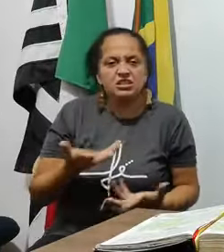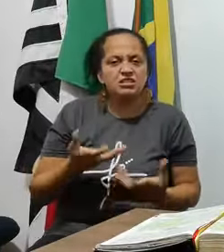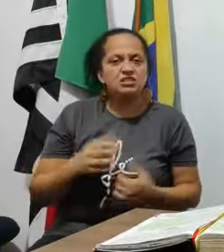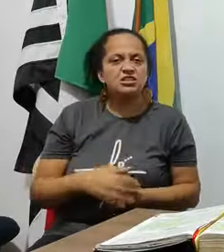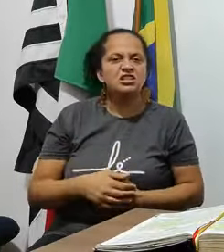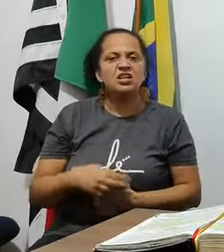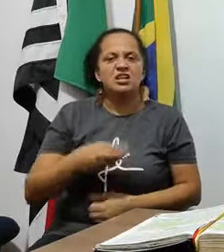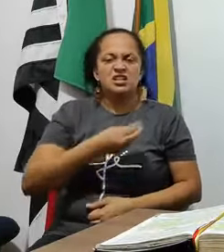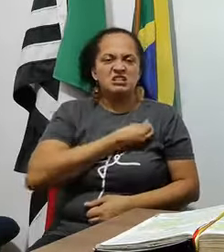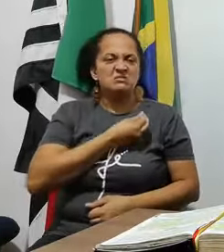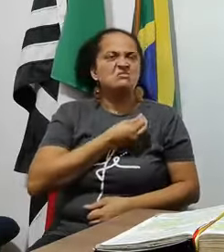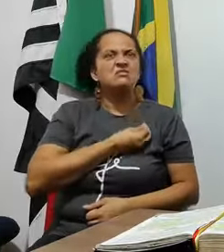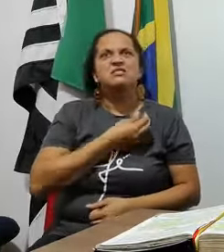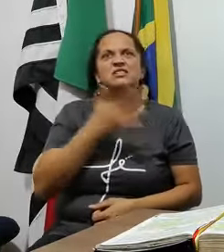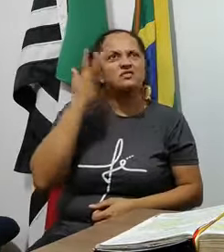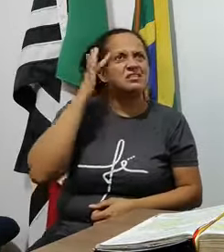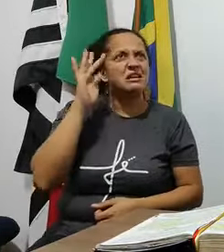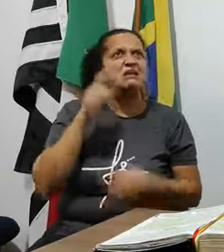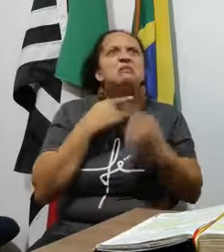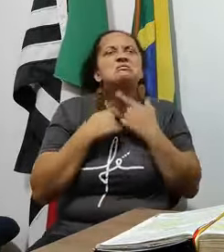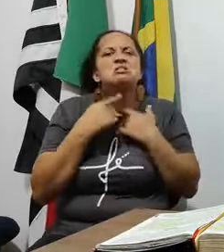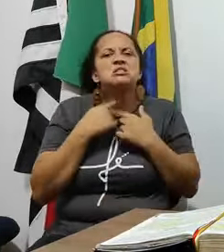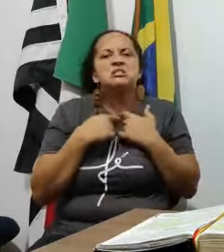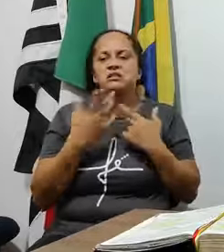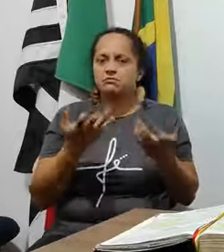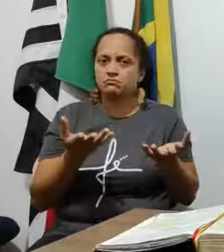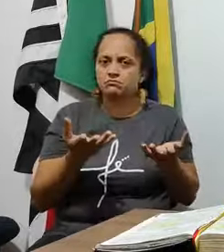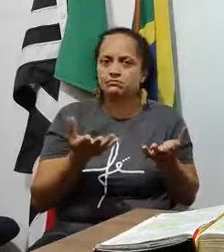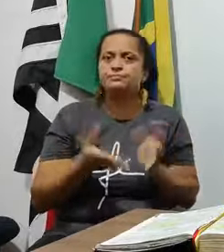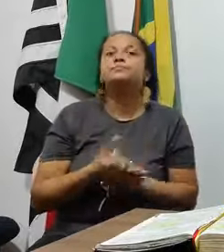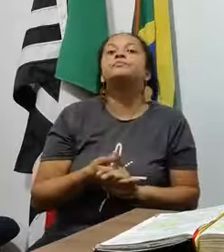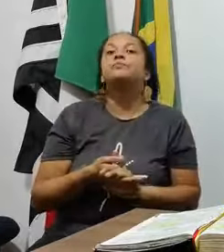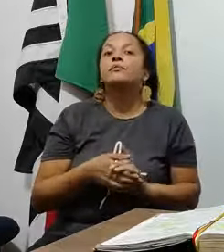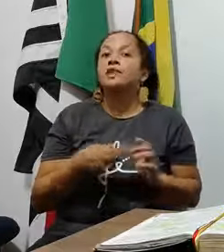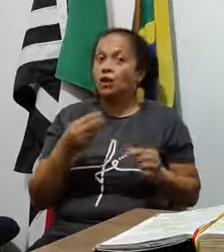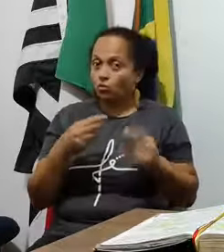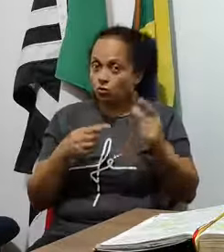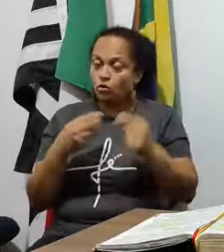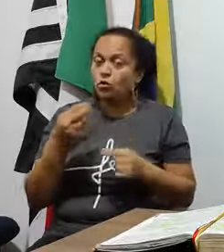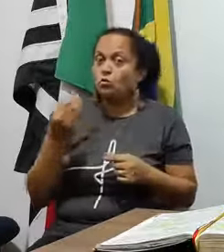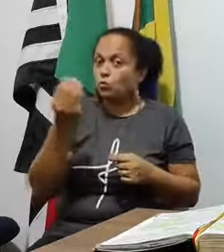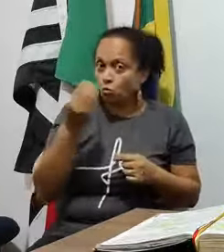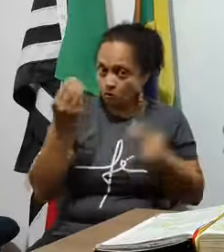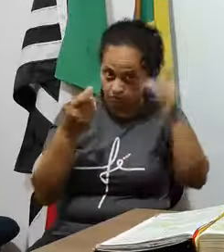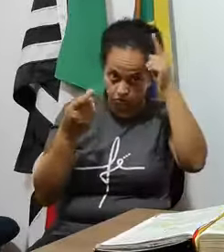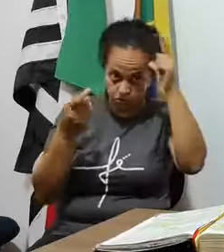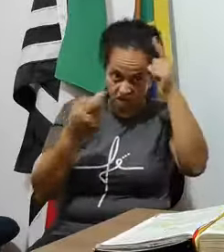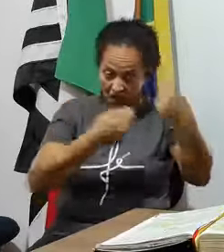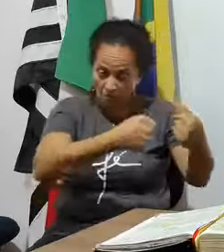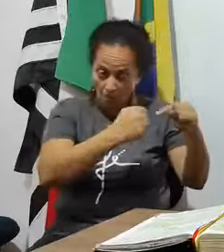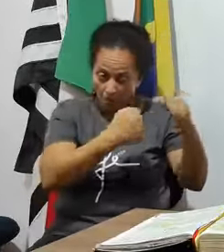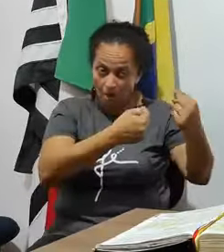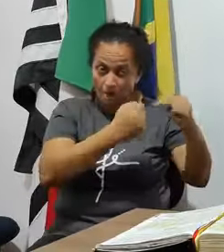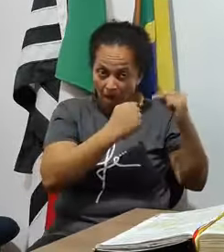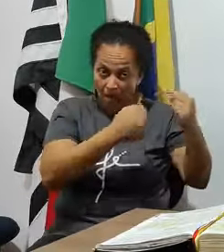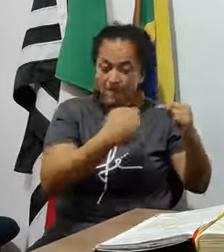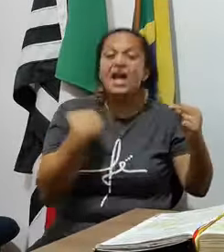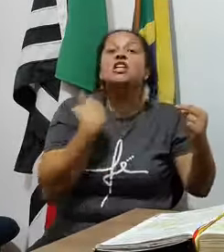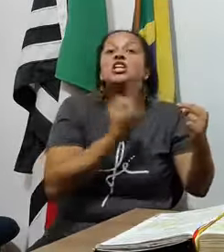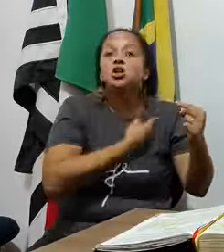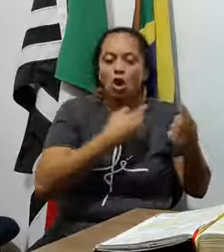a nossa vontade. Então, os ataques do inimigo são contra a nossa alma.